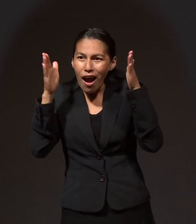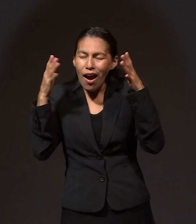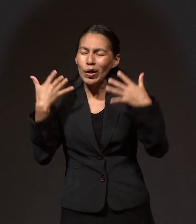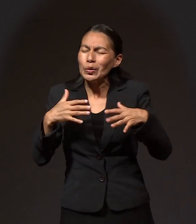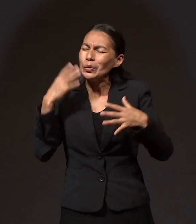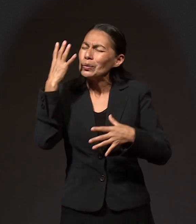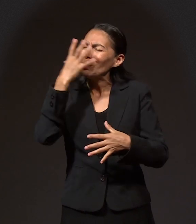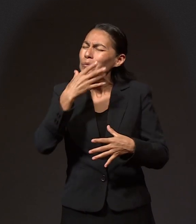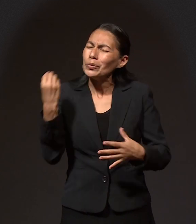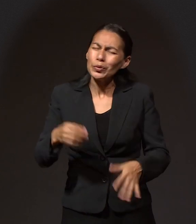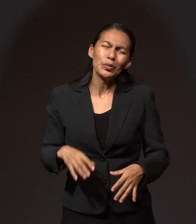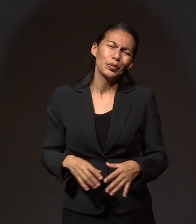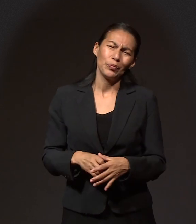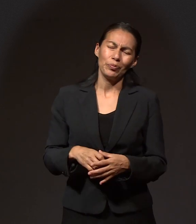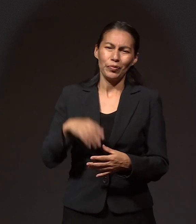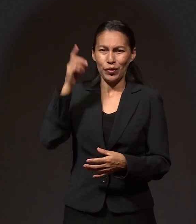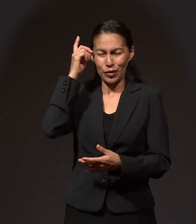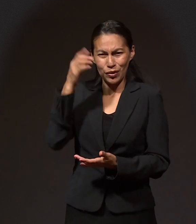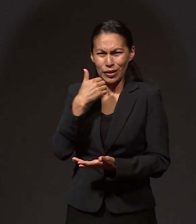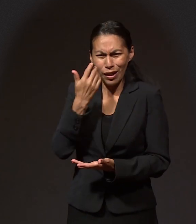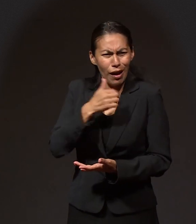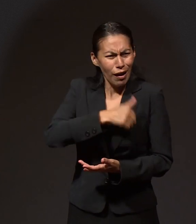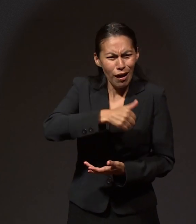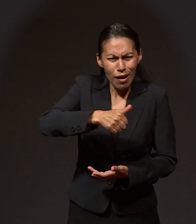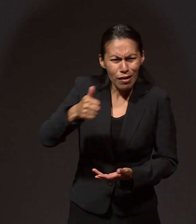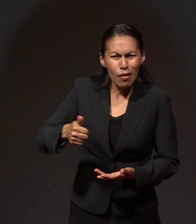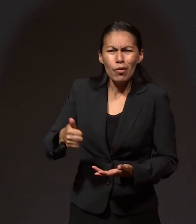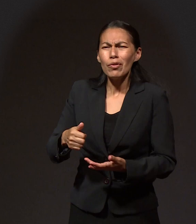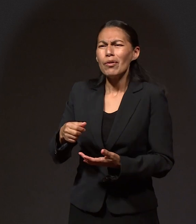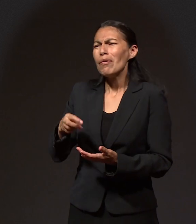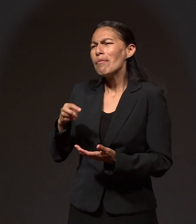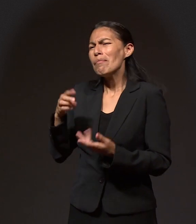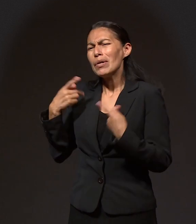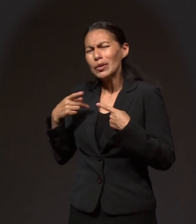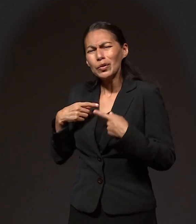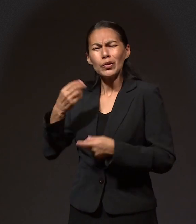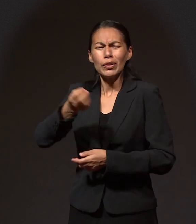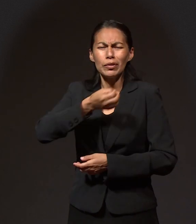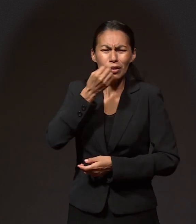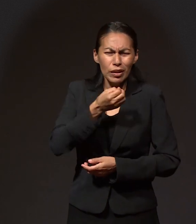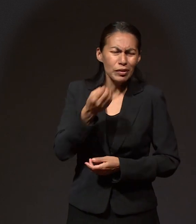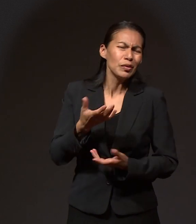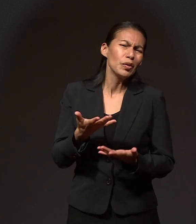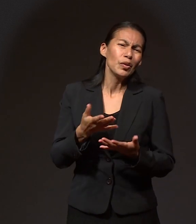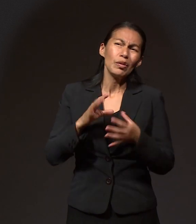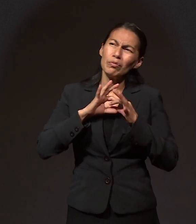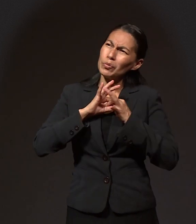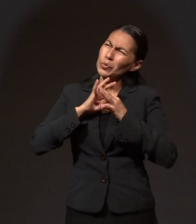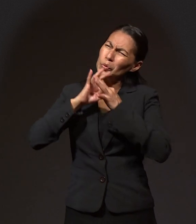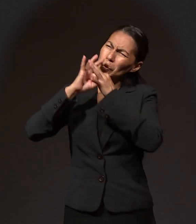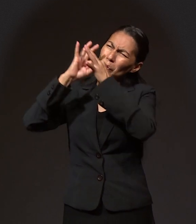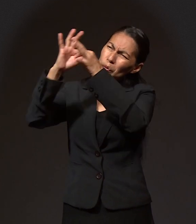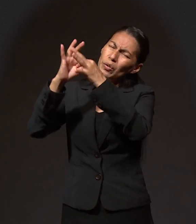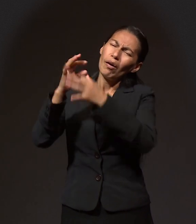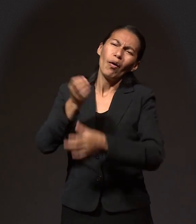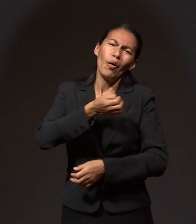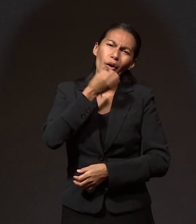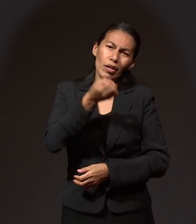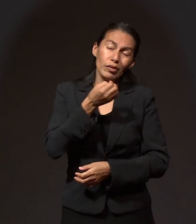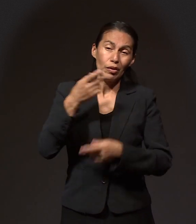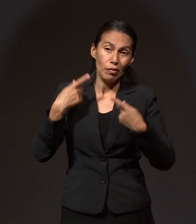Dios permita que tengamos esa experiencia cada día de poder ser personas de oración, canales de bendiciones,